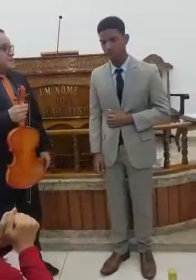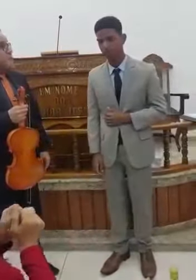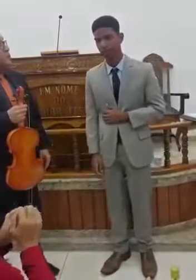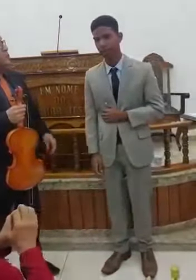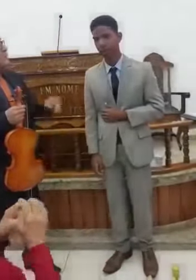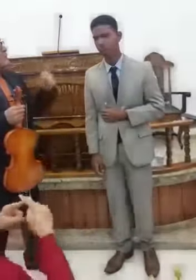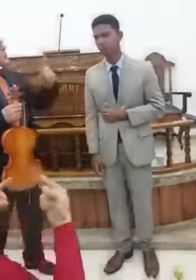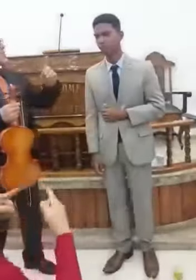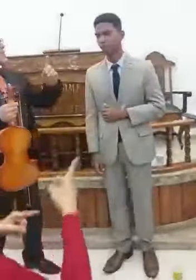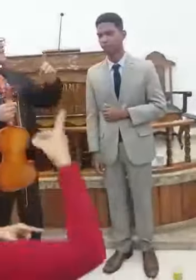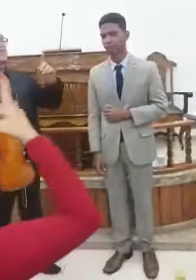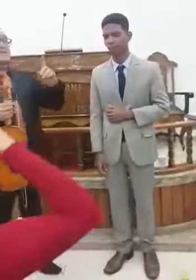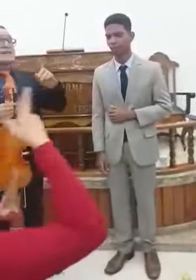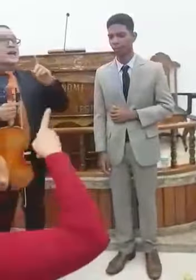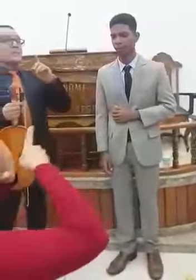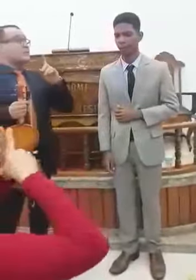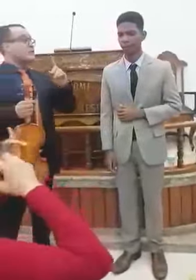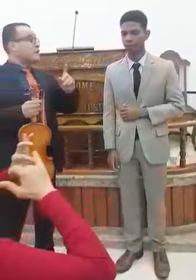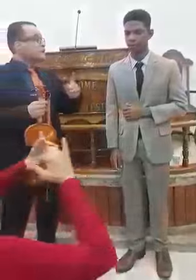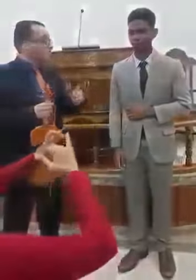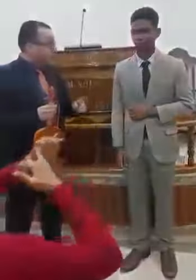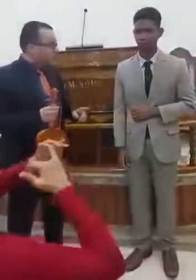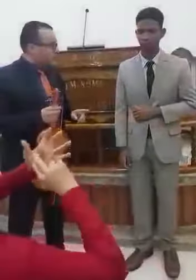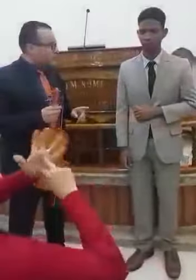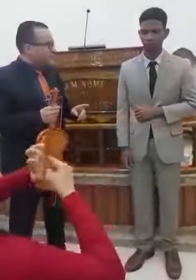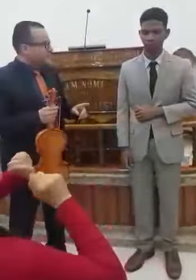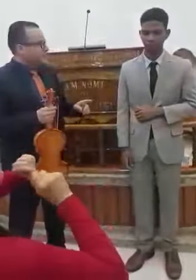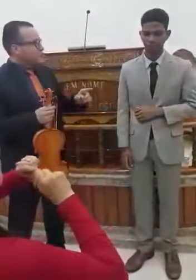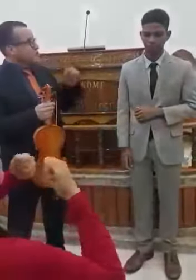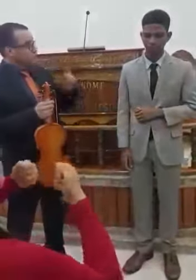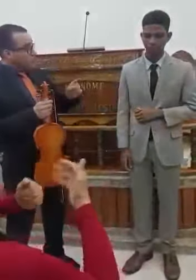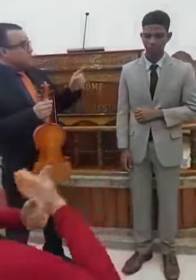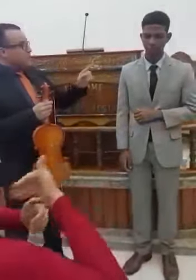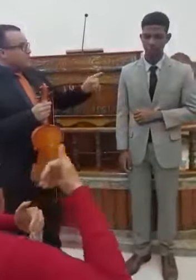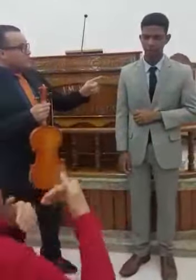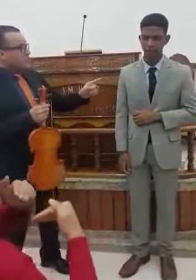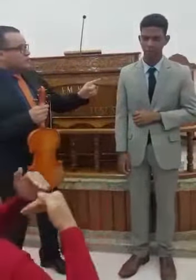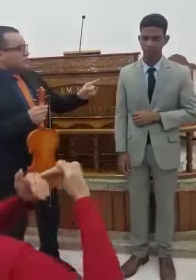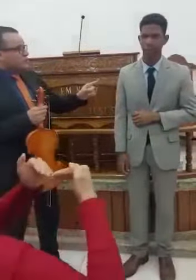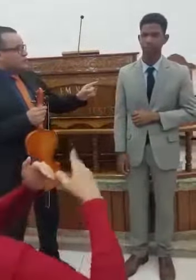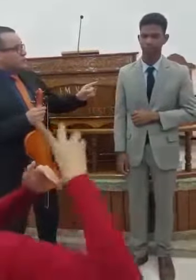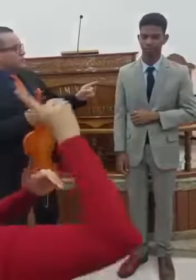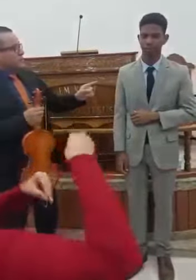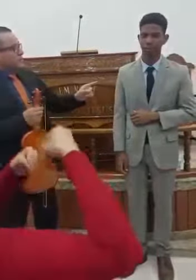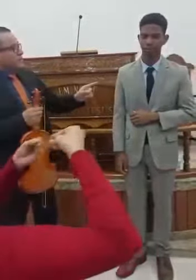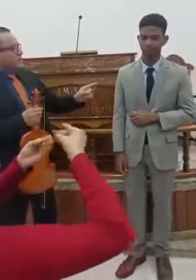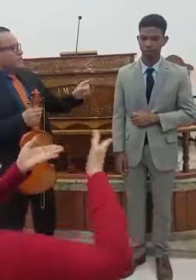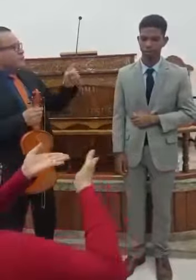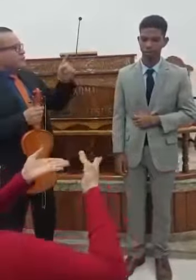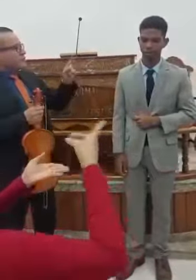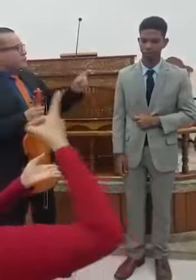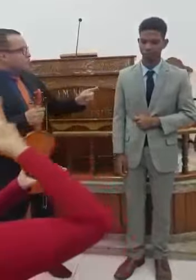O dom da música ele deve ser aperfeiçoado. O Senhor te entrega o dom e com seu